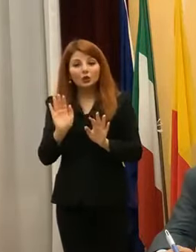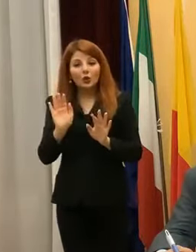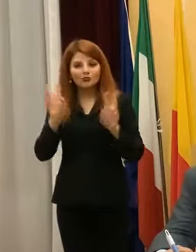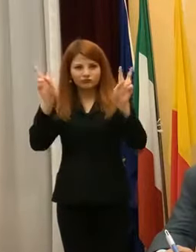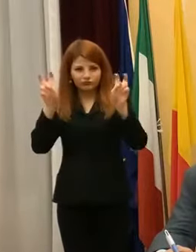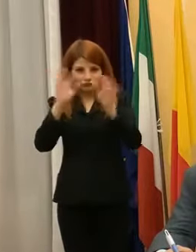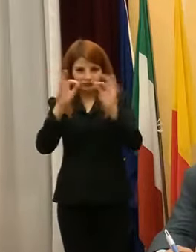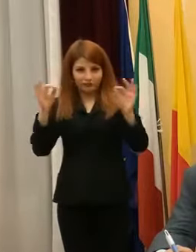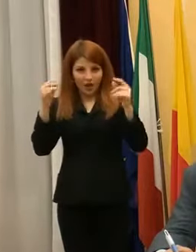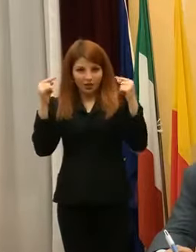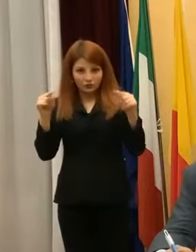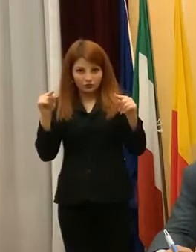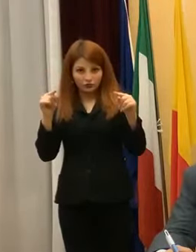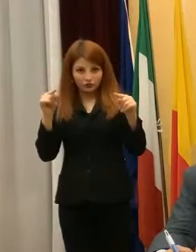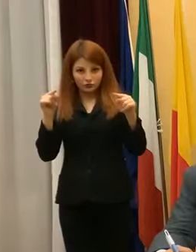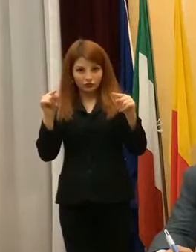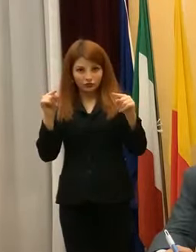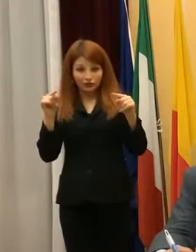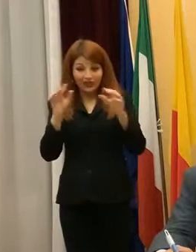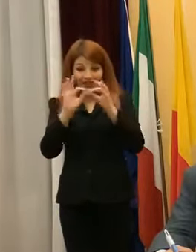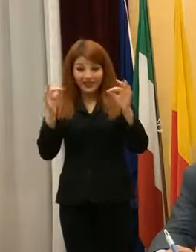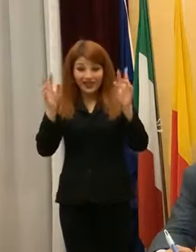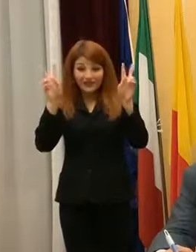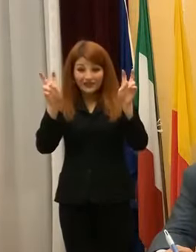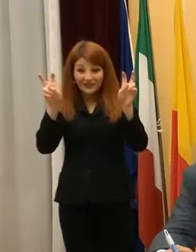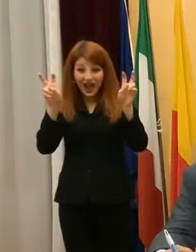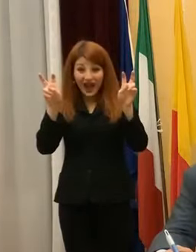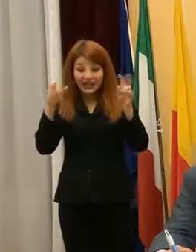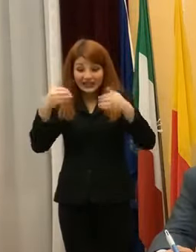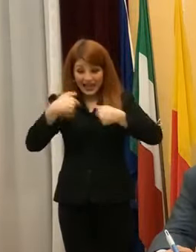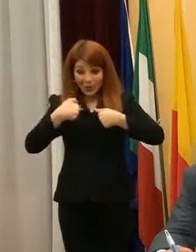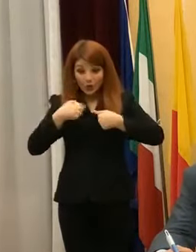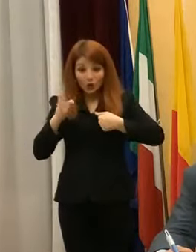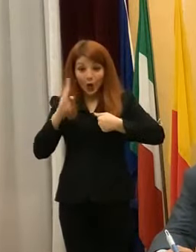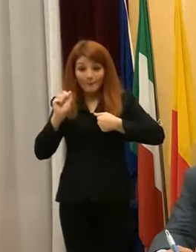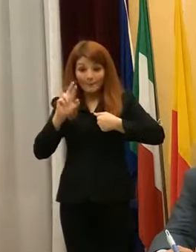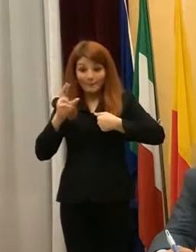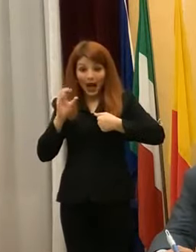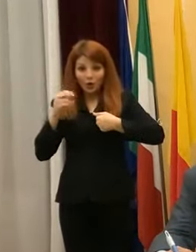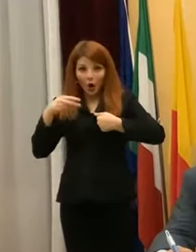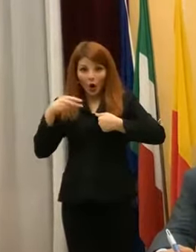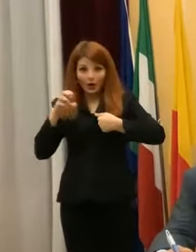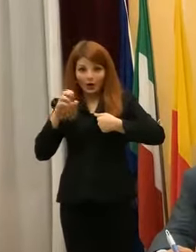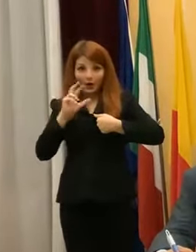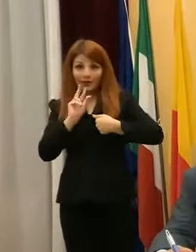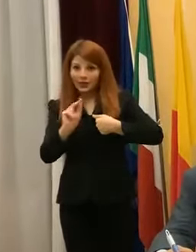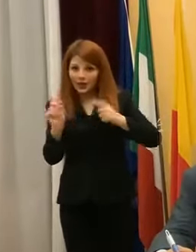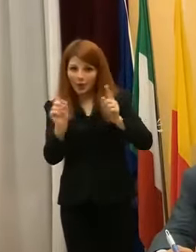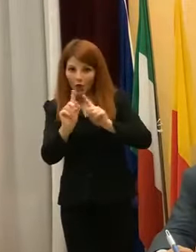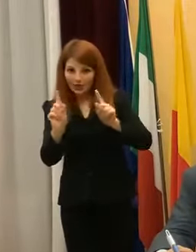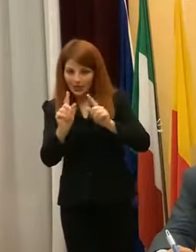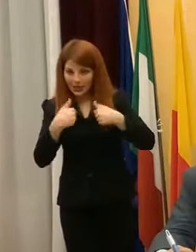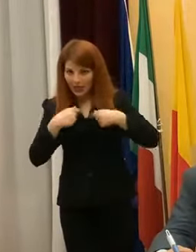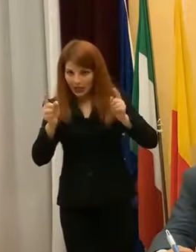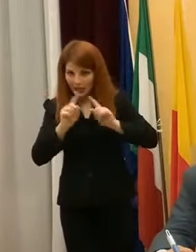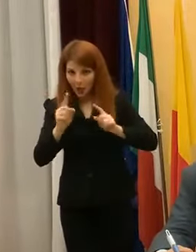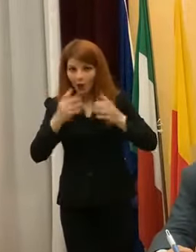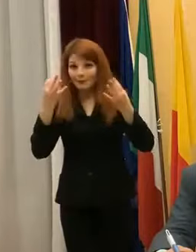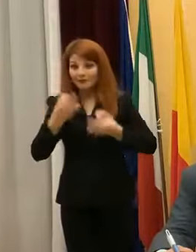virgolette, affermazione non mia, ma che per comprensibili motivazioni ritengo di dovere